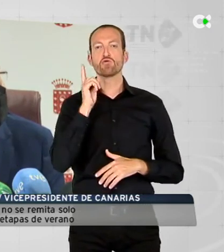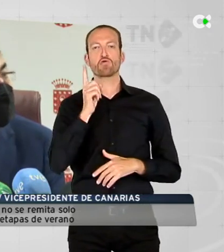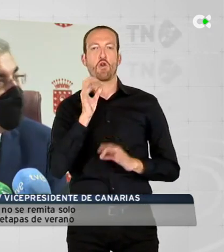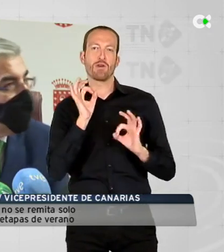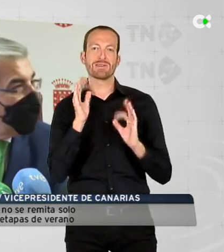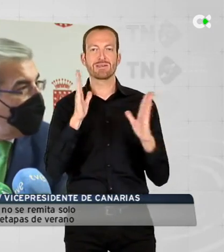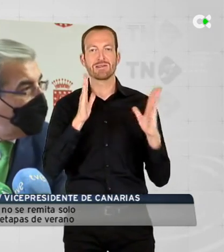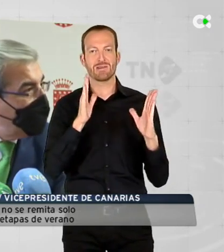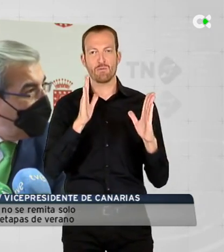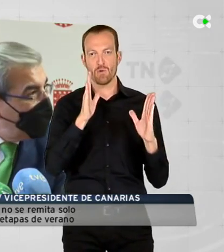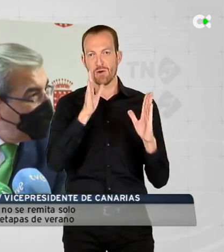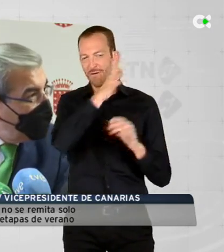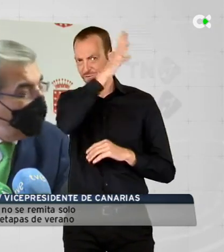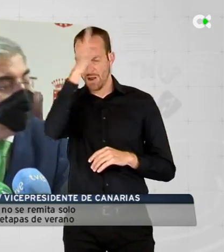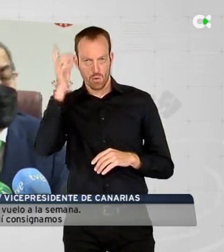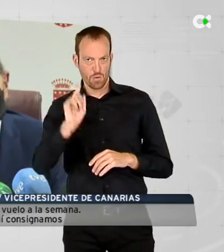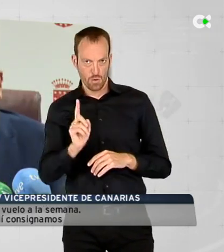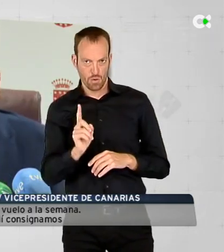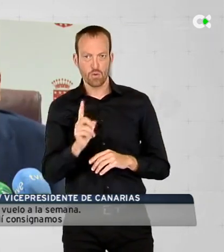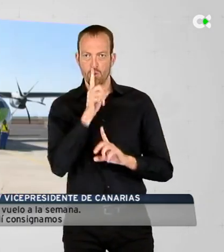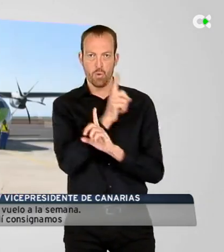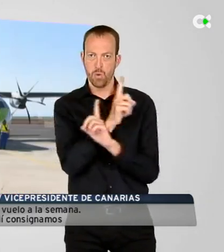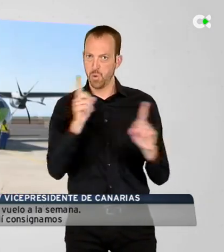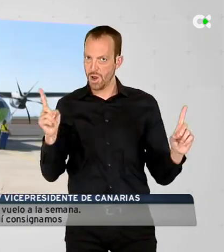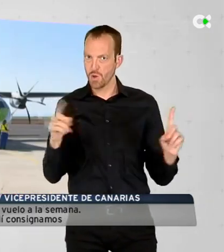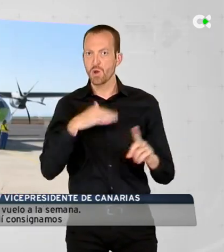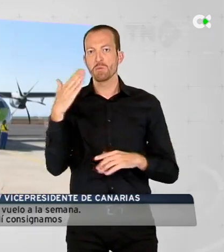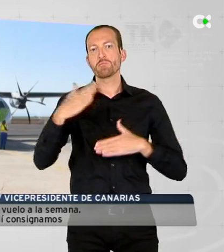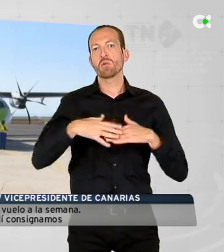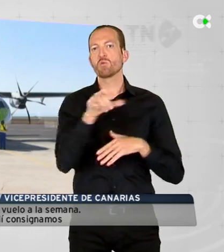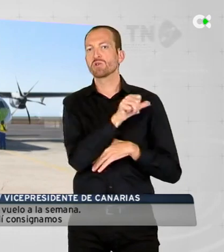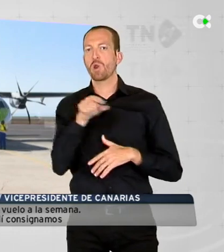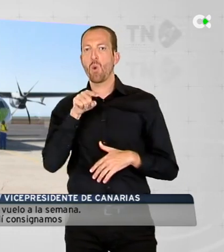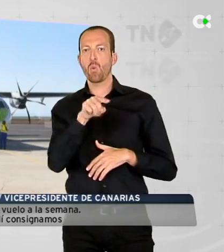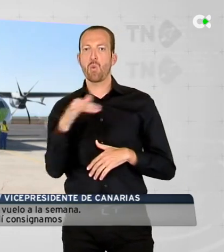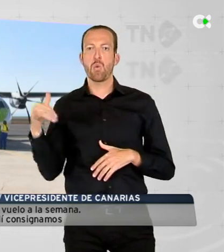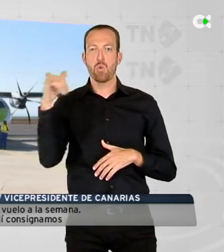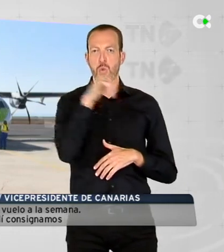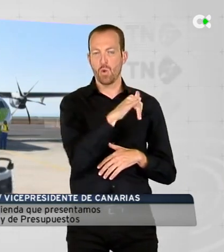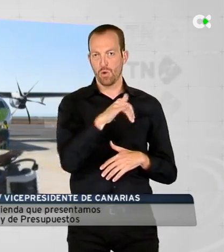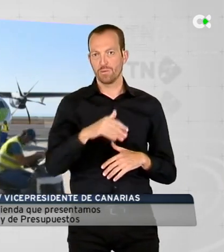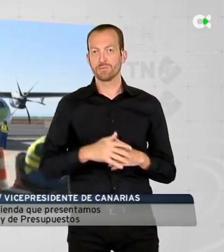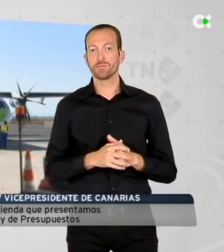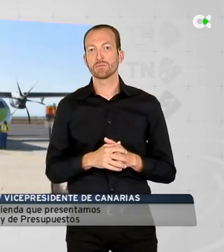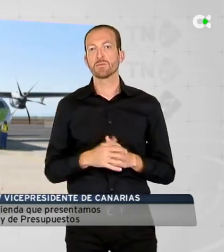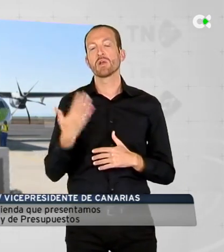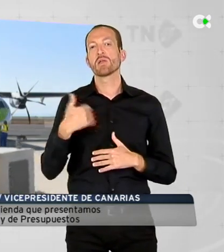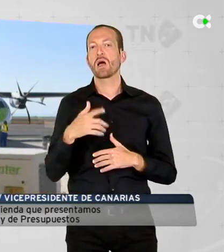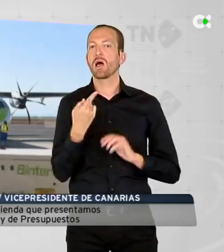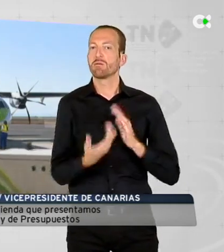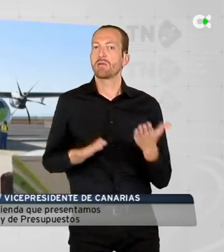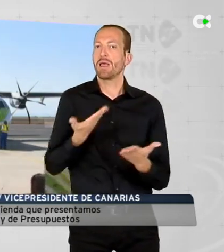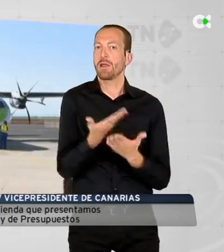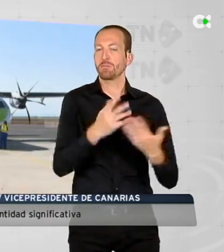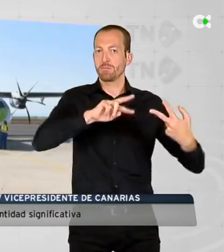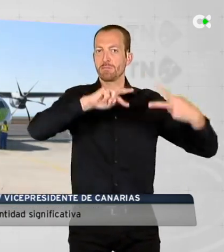remita solo a las etapas de verano y ni a un vuelo a la semana. Ahí consignamos en una enmienda que presentamos